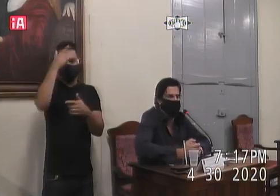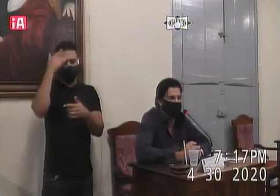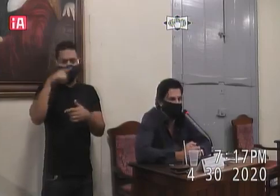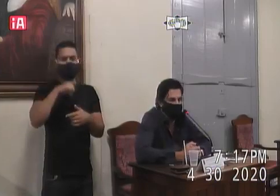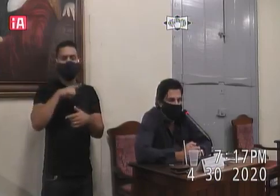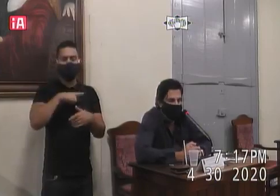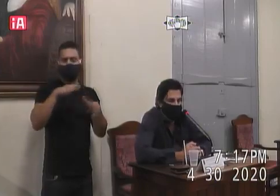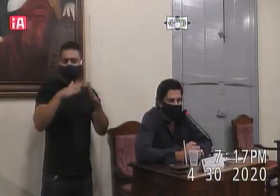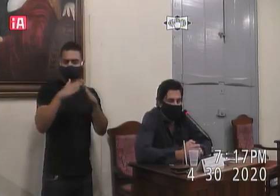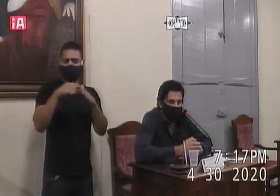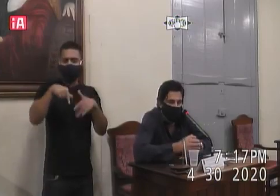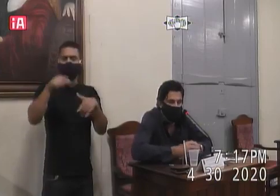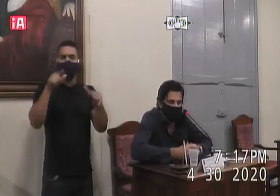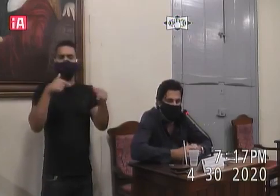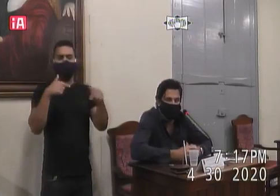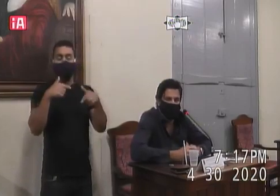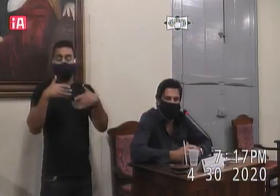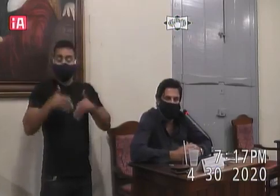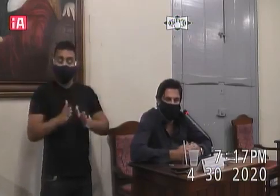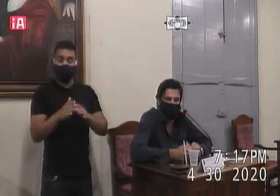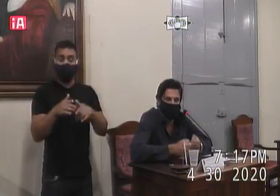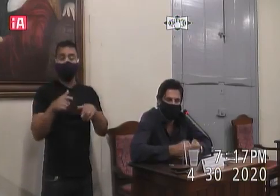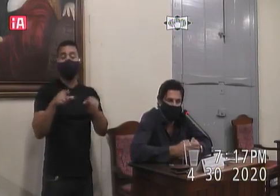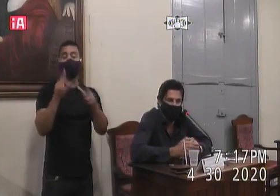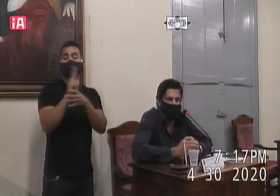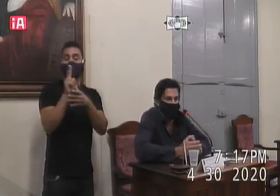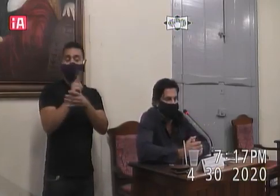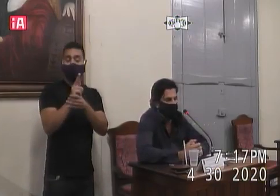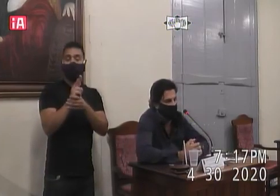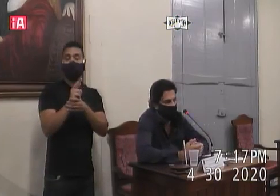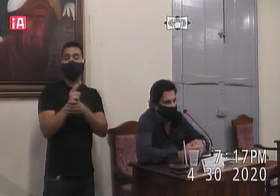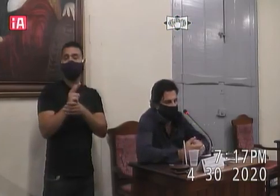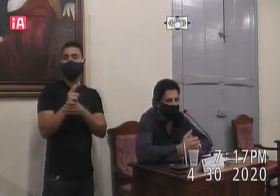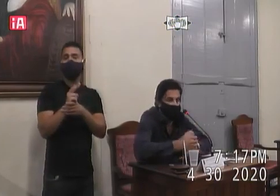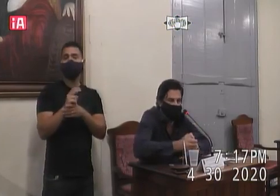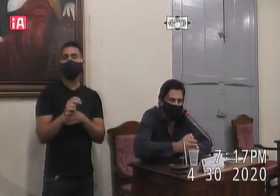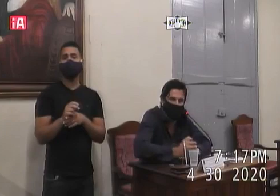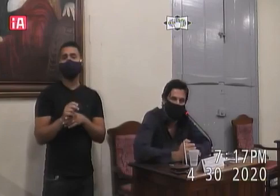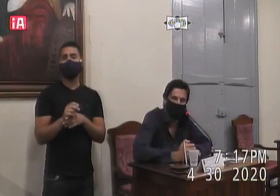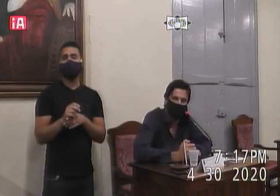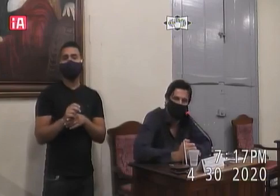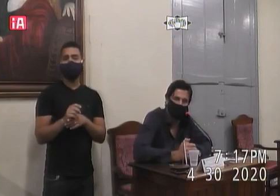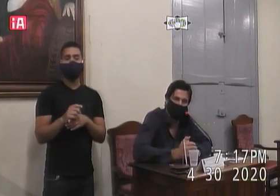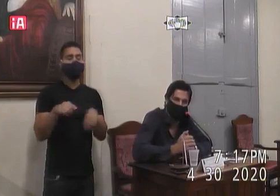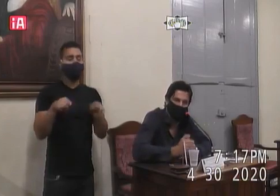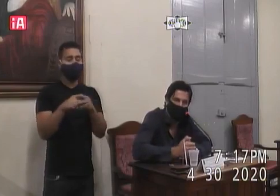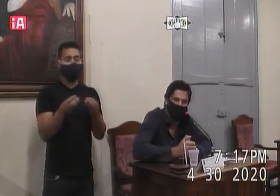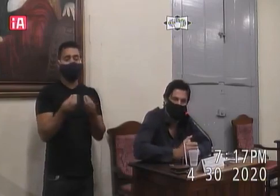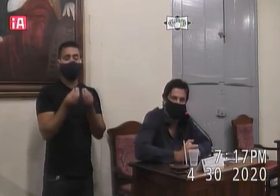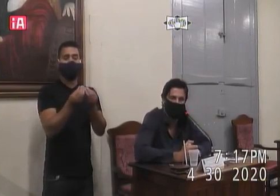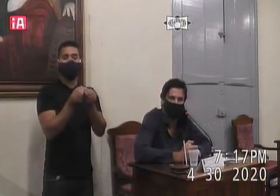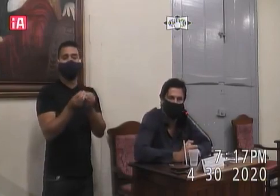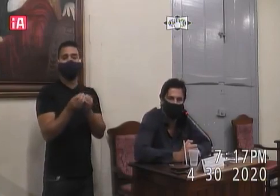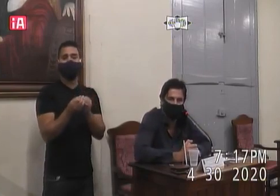nossa cidade, que os recursos que eles conseguem angariar no seu comércio deixam aqui na nossa cidade e não